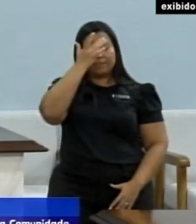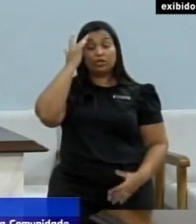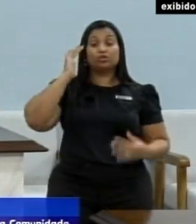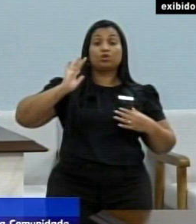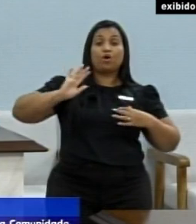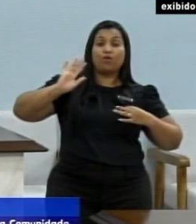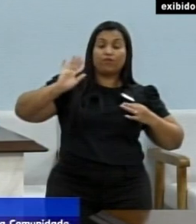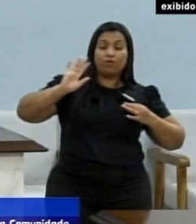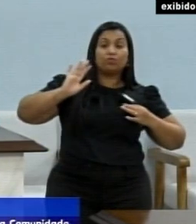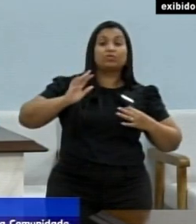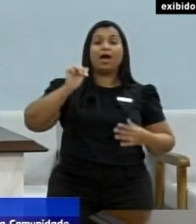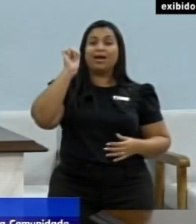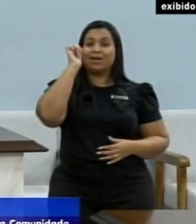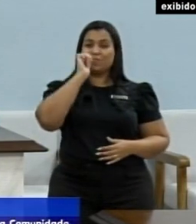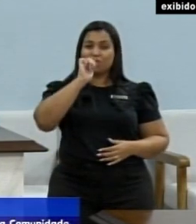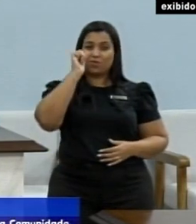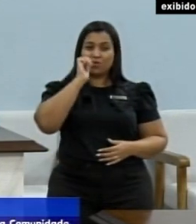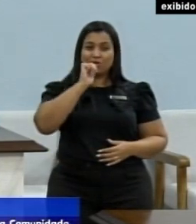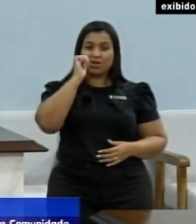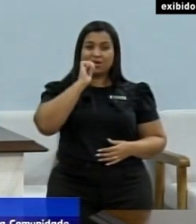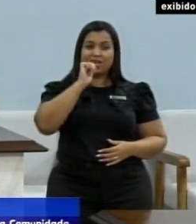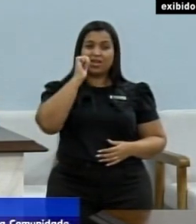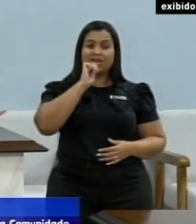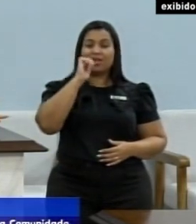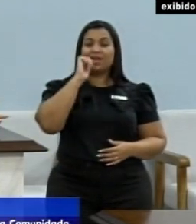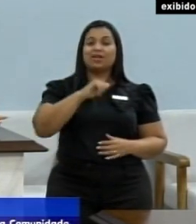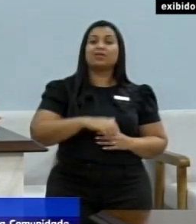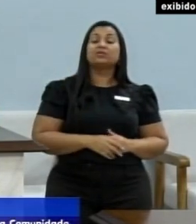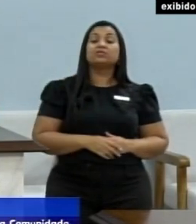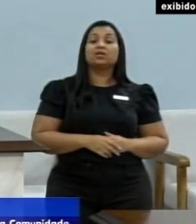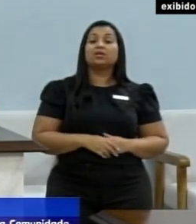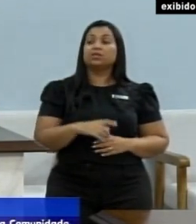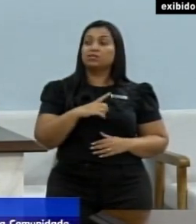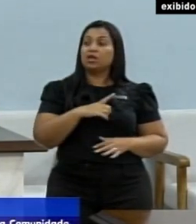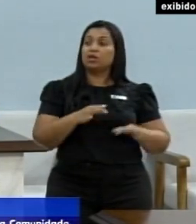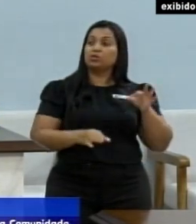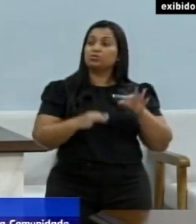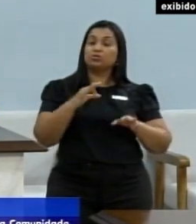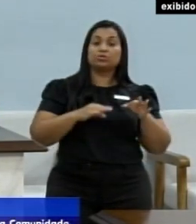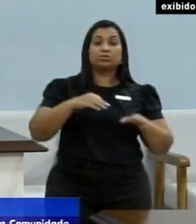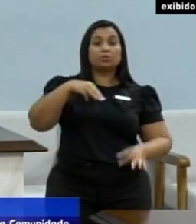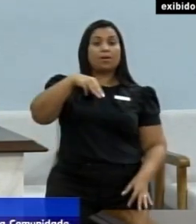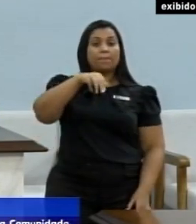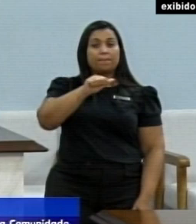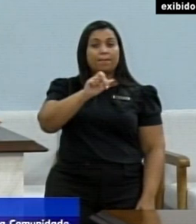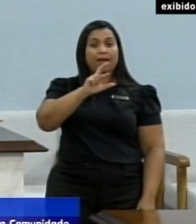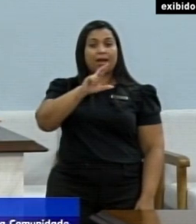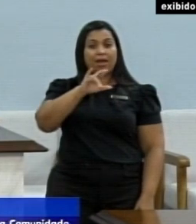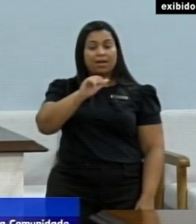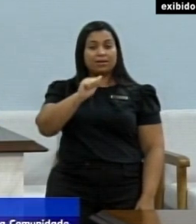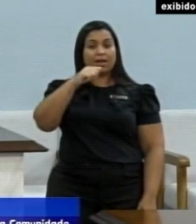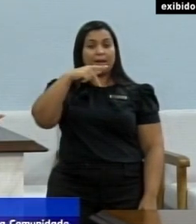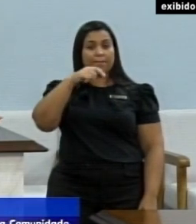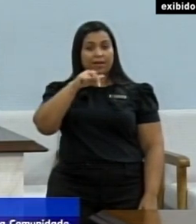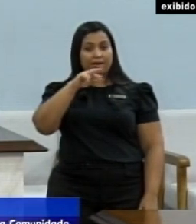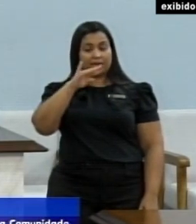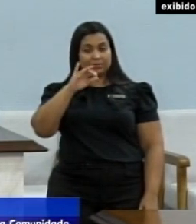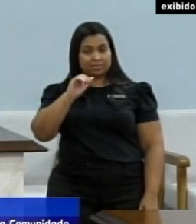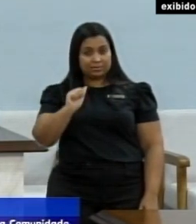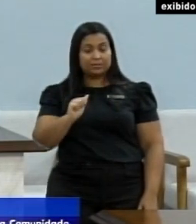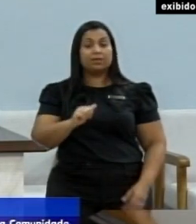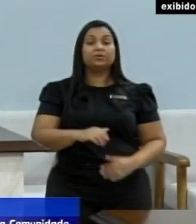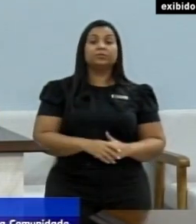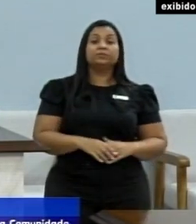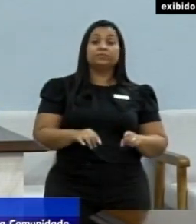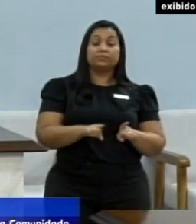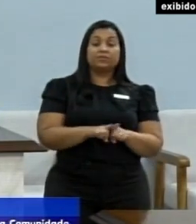voluntárias, mulheres. Tenho o prazer de ter a juíza, né, a doutora Maria Aparecida junto conosco lá. Tenho o prazer de ter